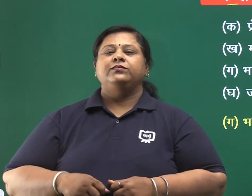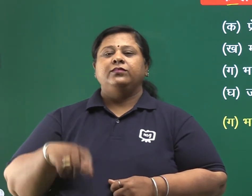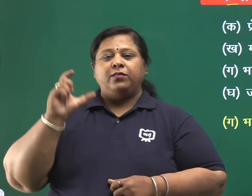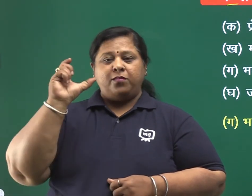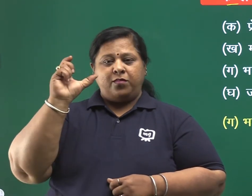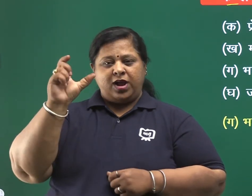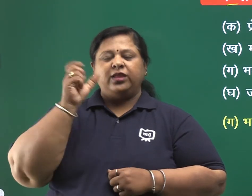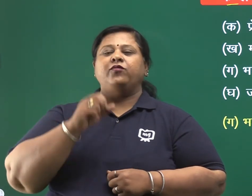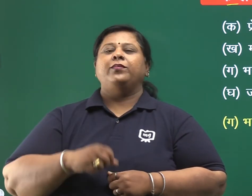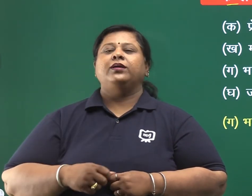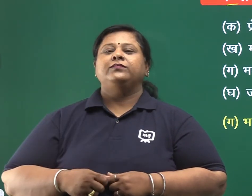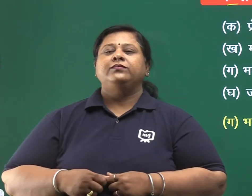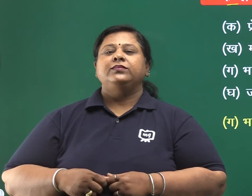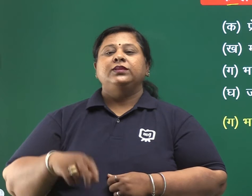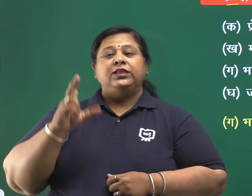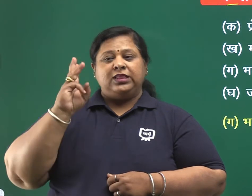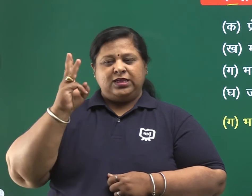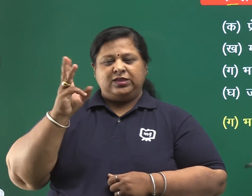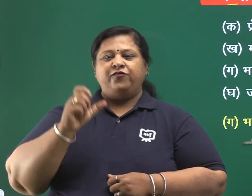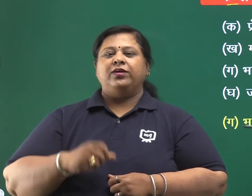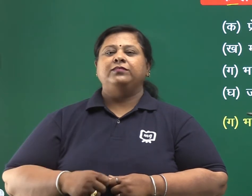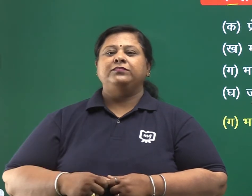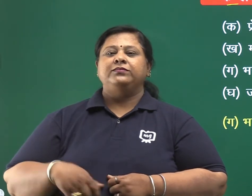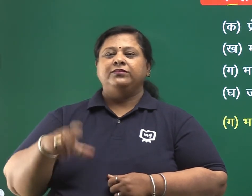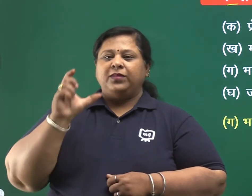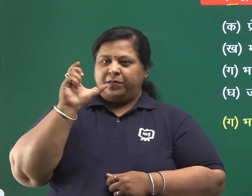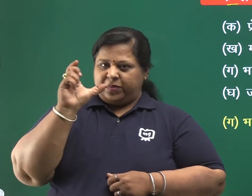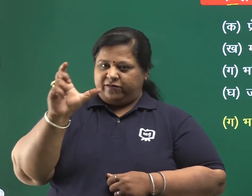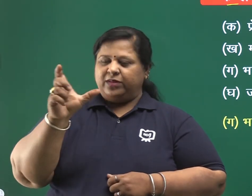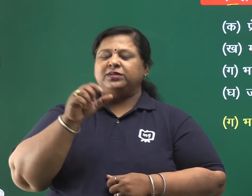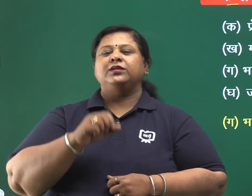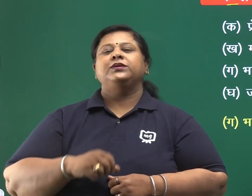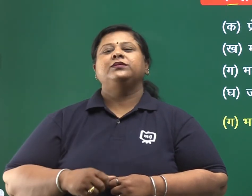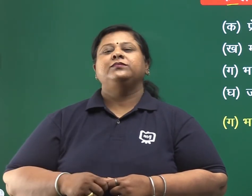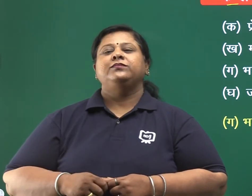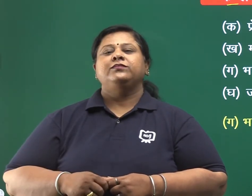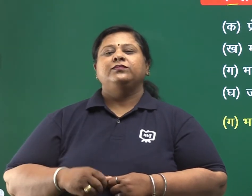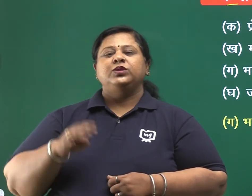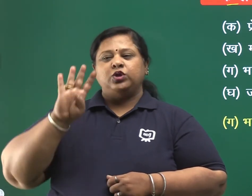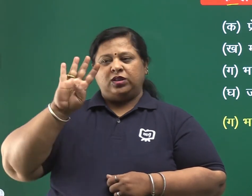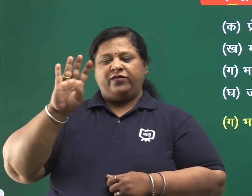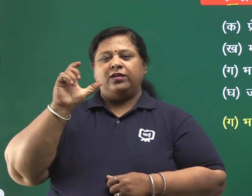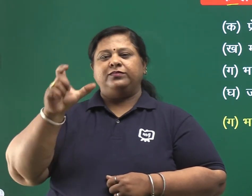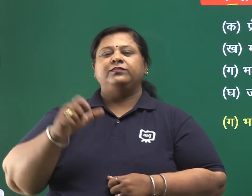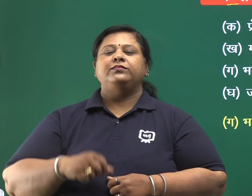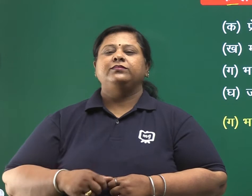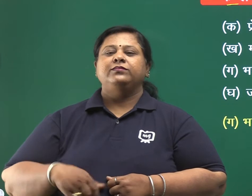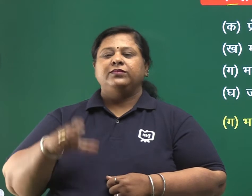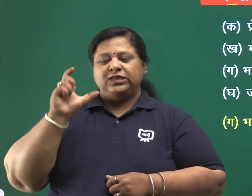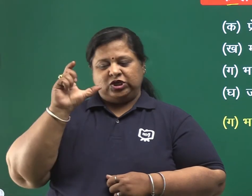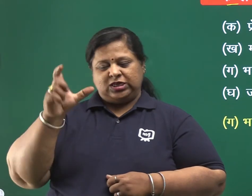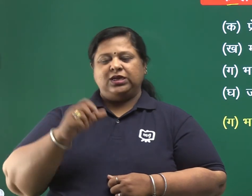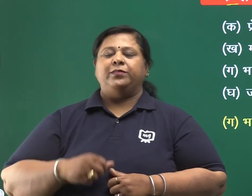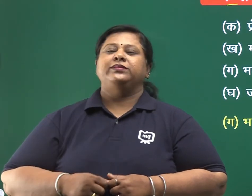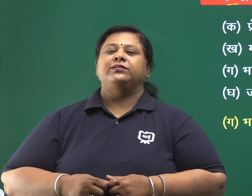विकल्प महादेवी वर्मा, तीसरा विकल्प भगवती प्रसाद वाजपेयी और चौथा विकल्प